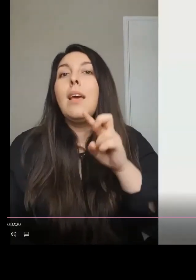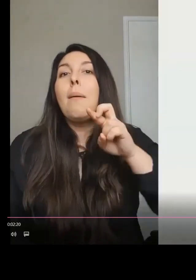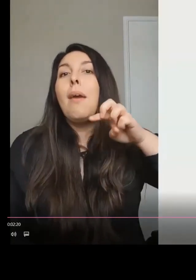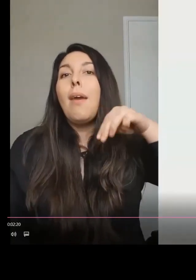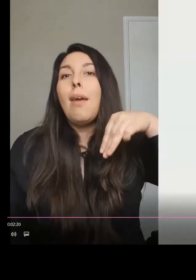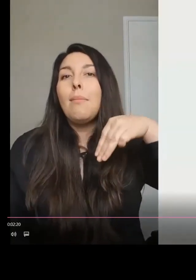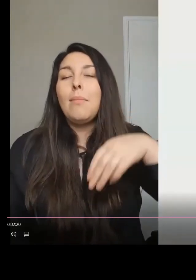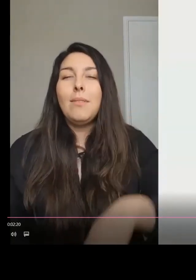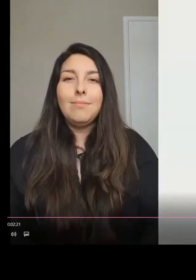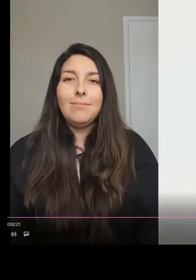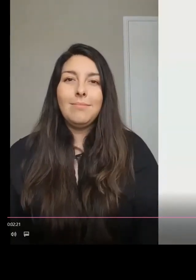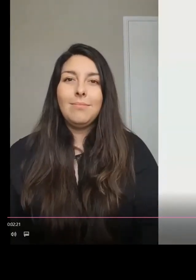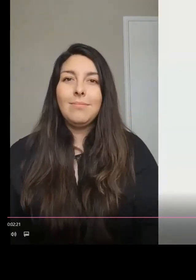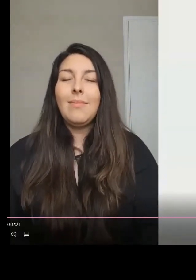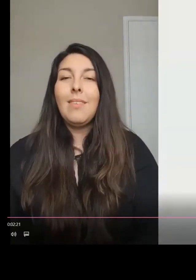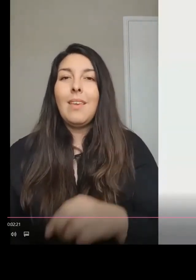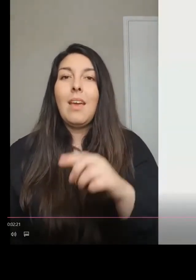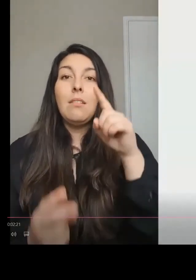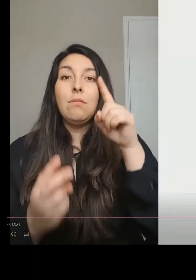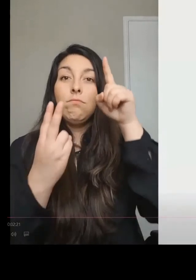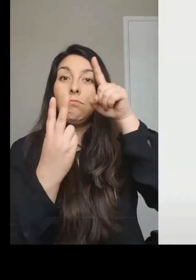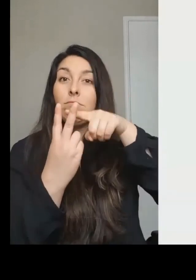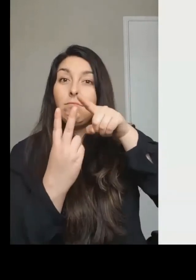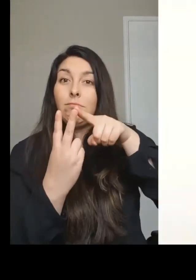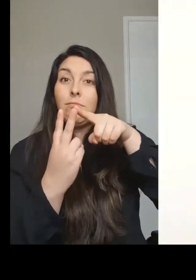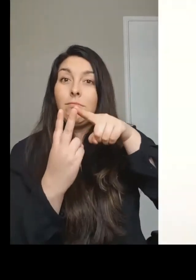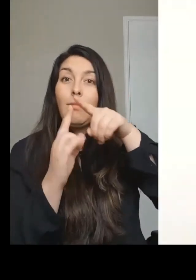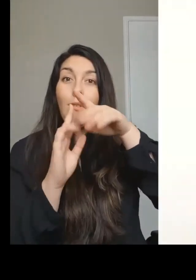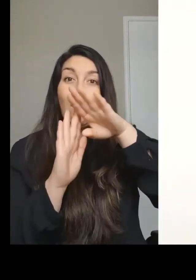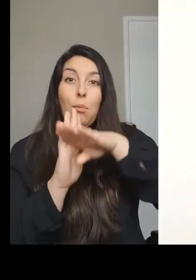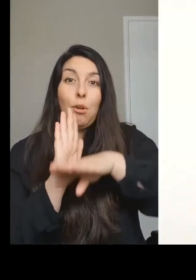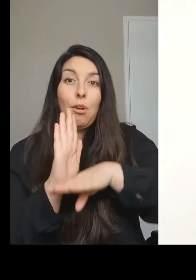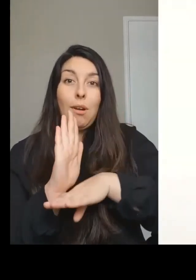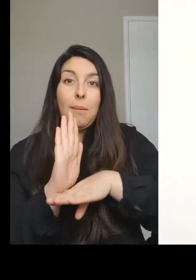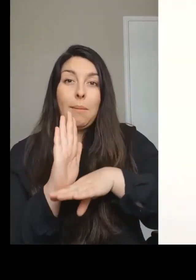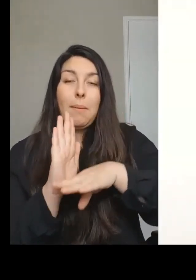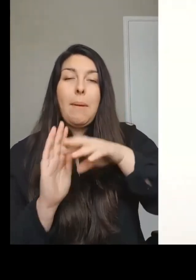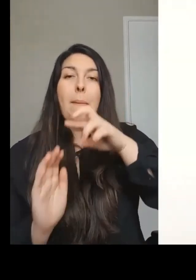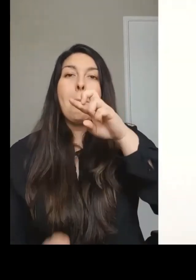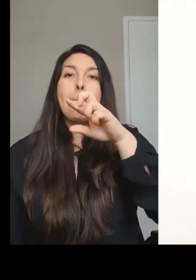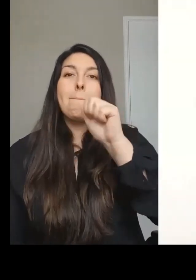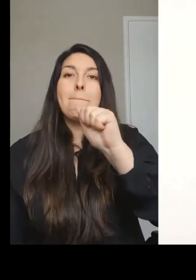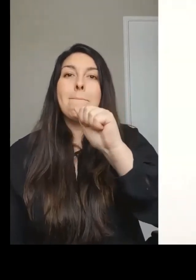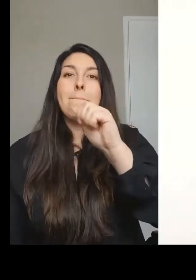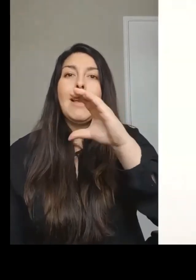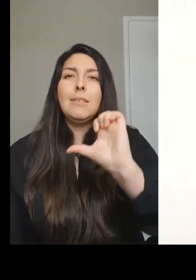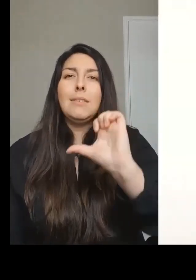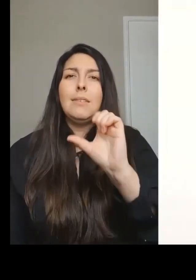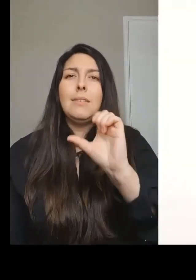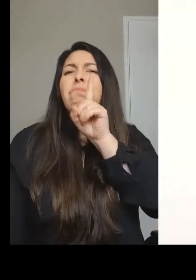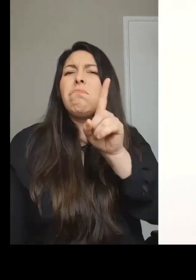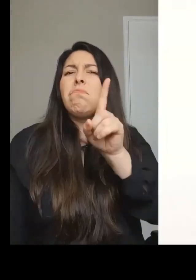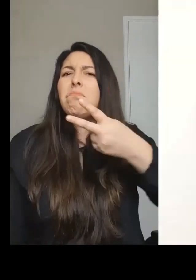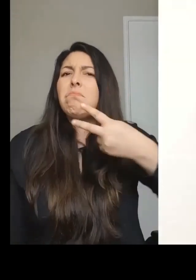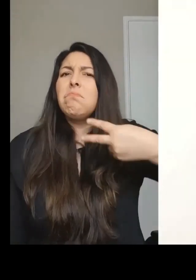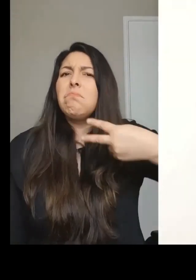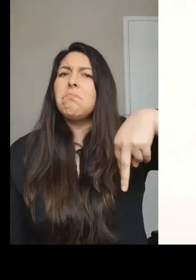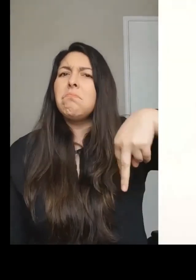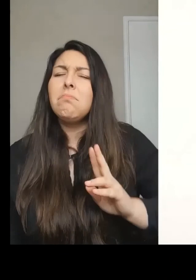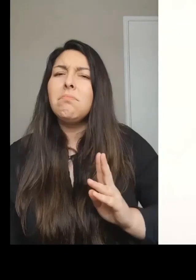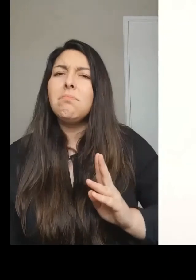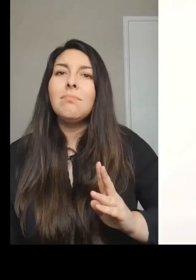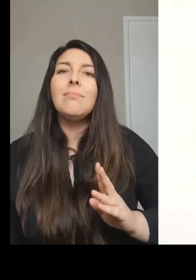PASE ¿Quiénes somos? Somos la unidad de acompañamiento en educación superior, AES,